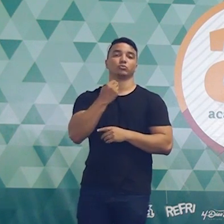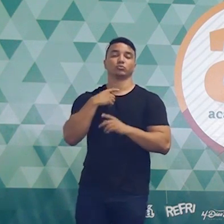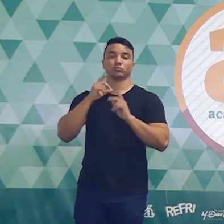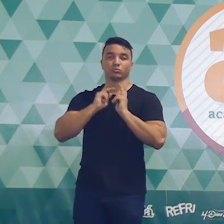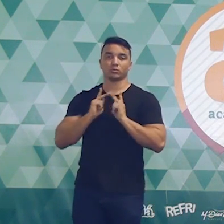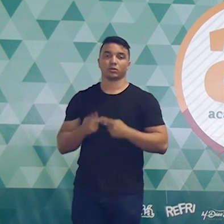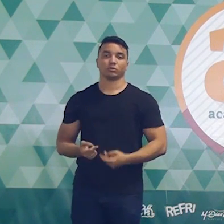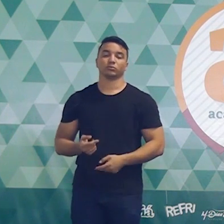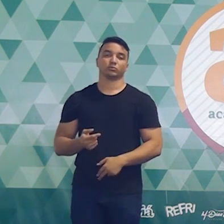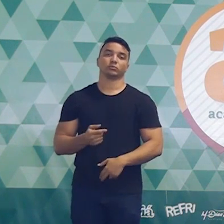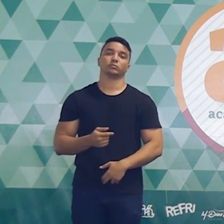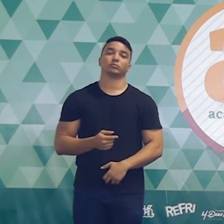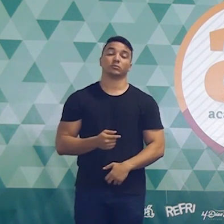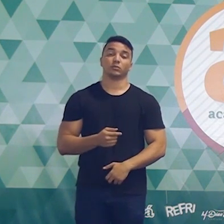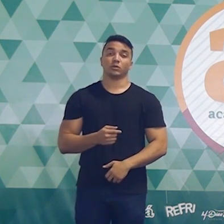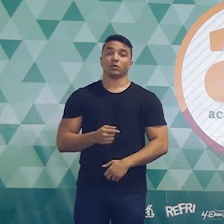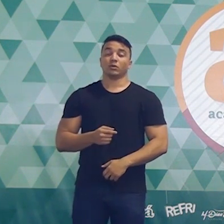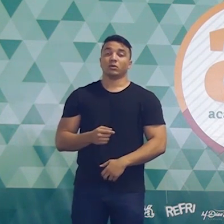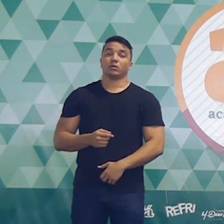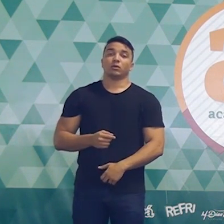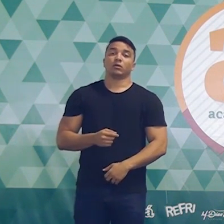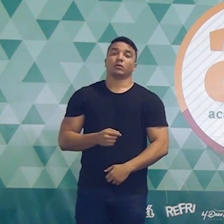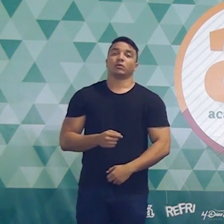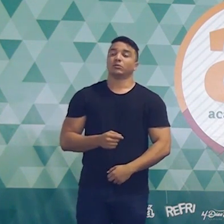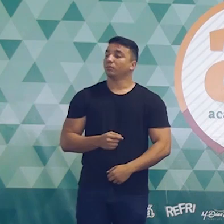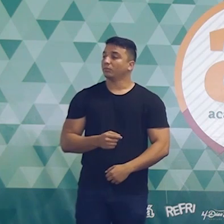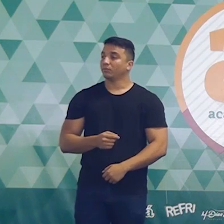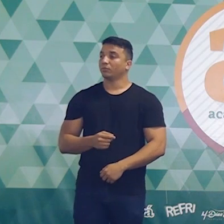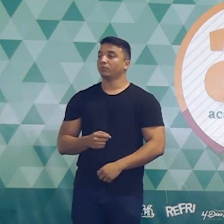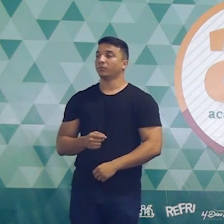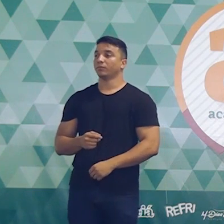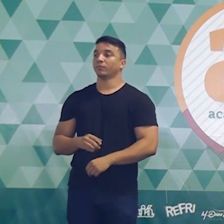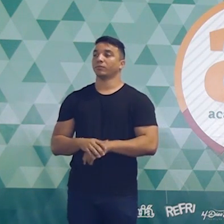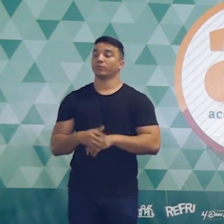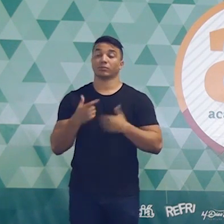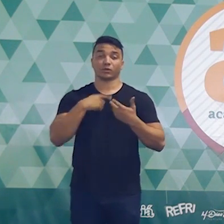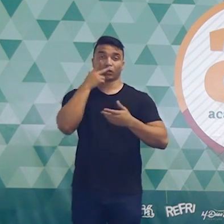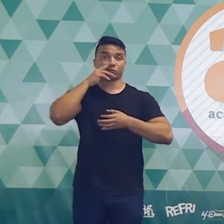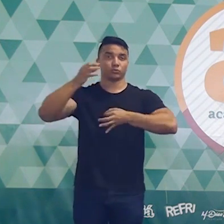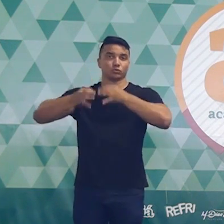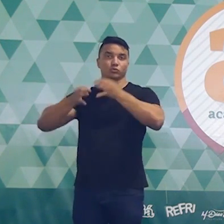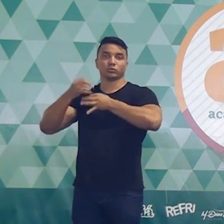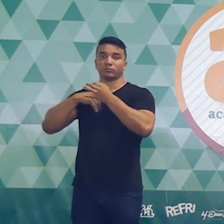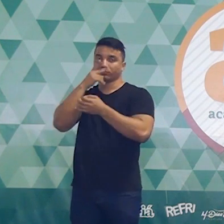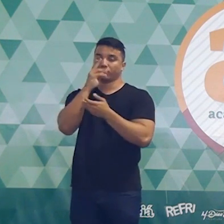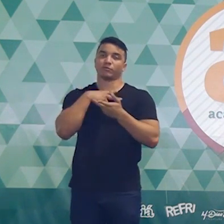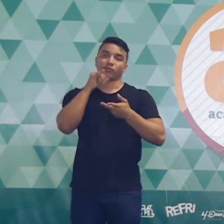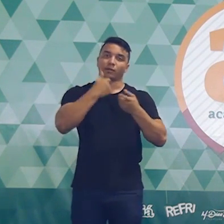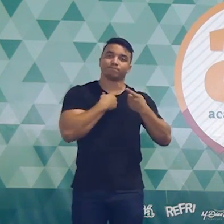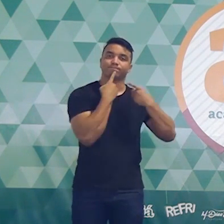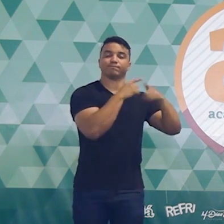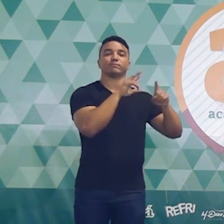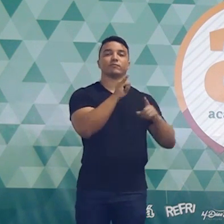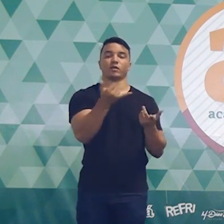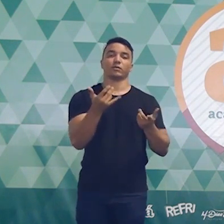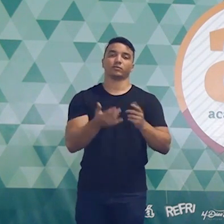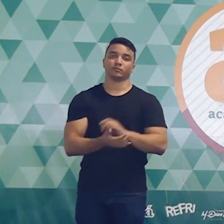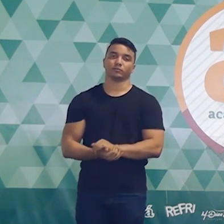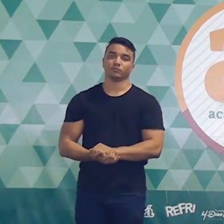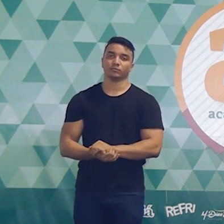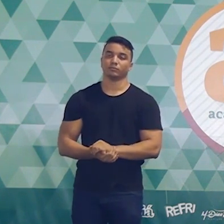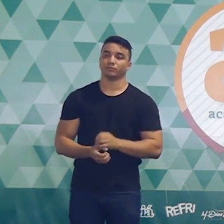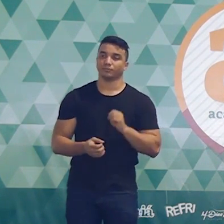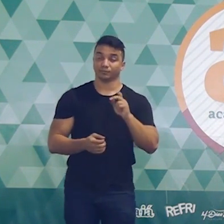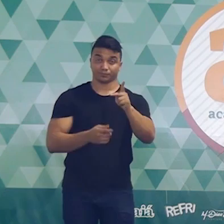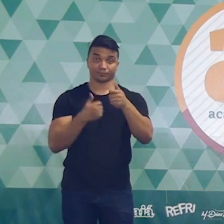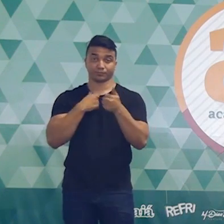solução mais polêmica. O juiz deu respaldo a isso, mas o INEP já alegou que vai recorrer. Pronto.